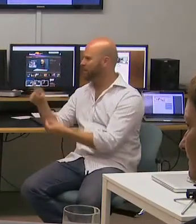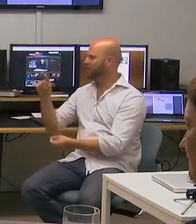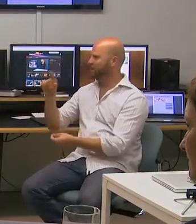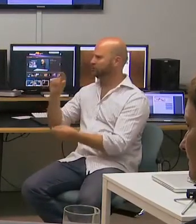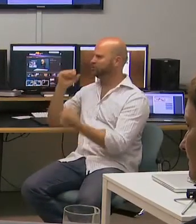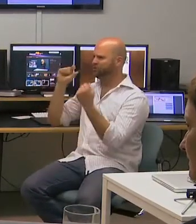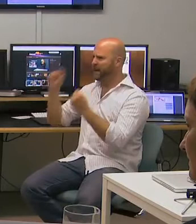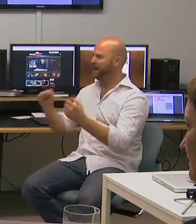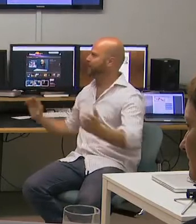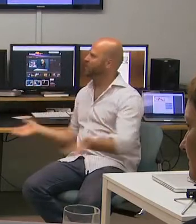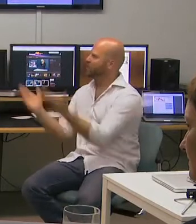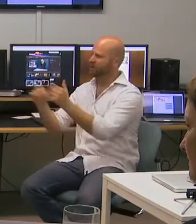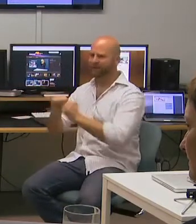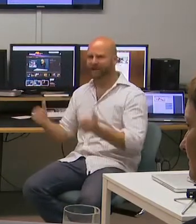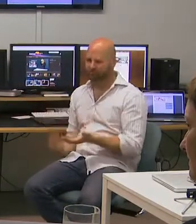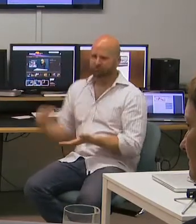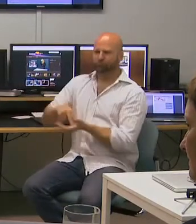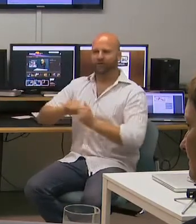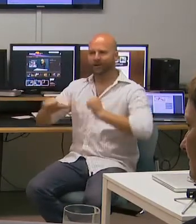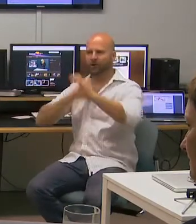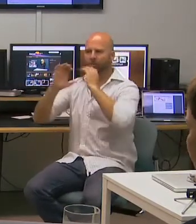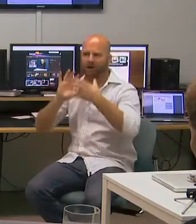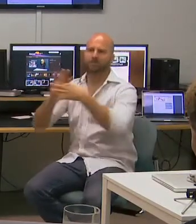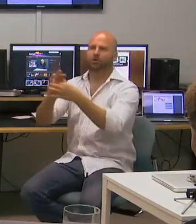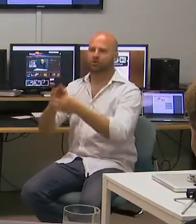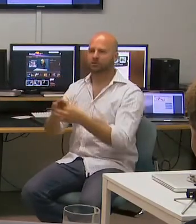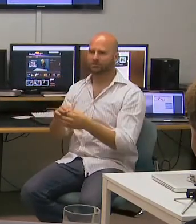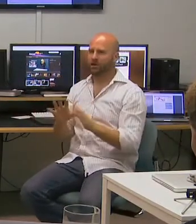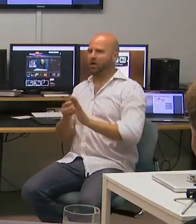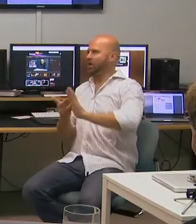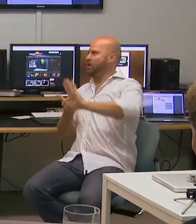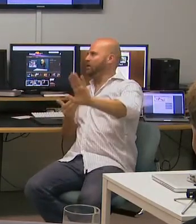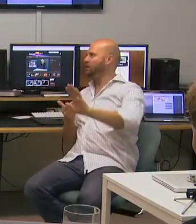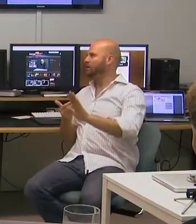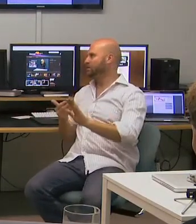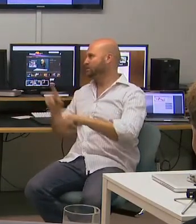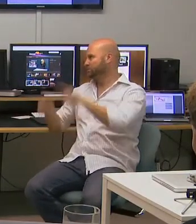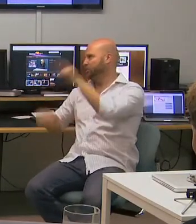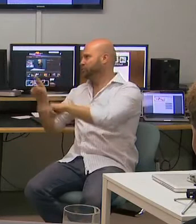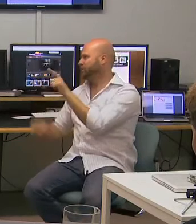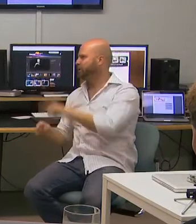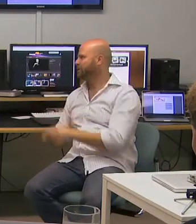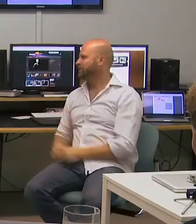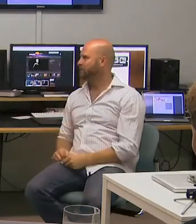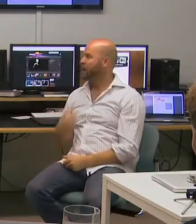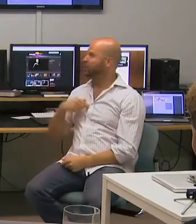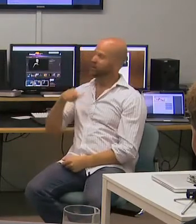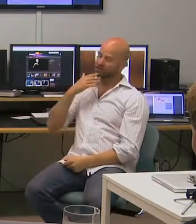Es gibt natürlich schon Gehörlose, die nicht so gefördert wurden und vielleicht ein bisschen Abstand halten